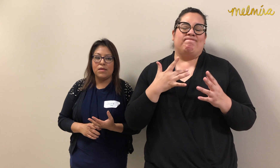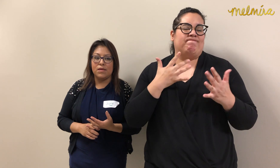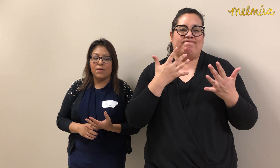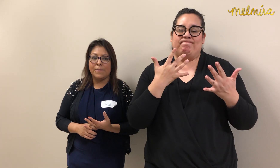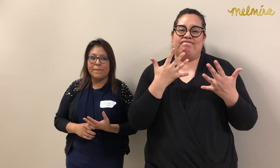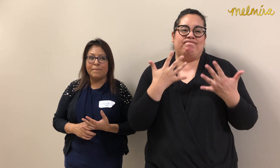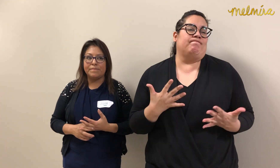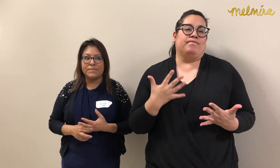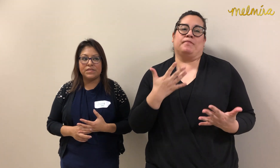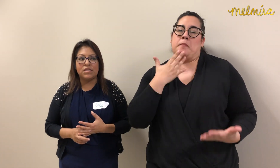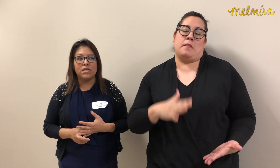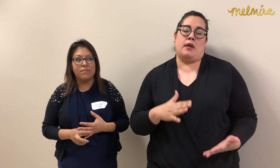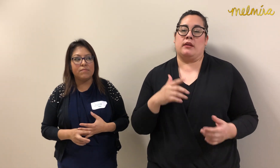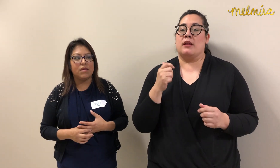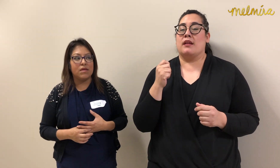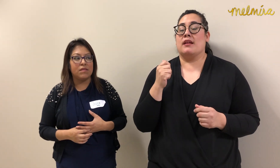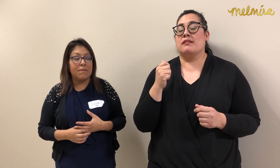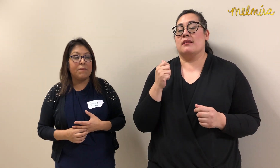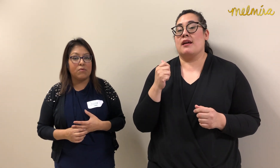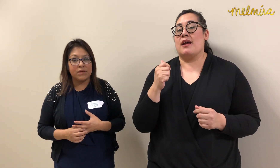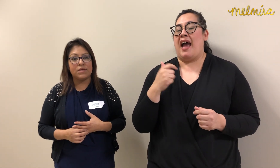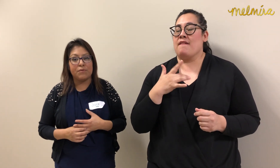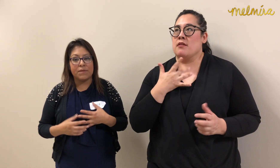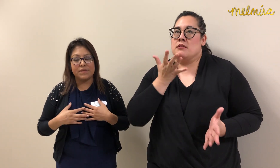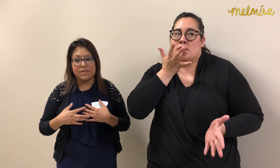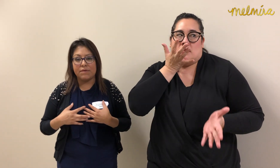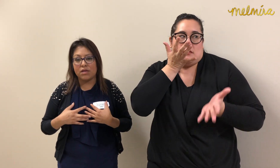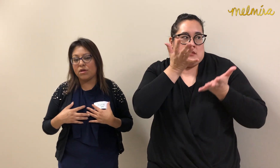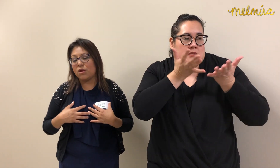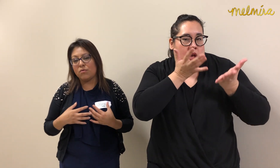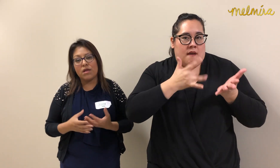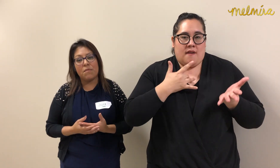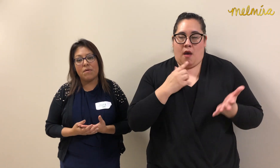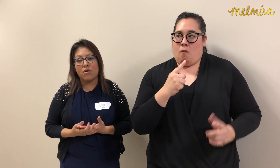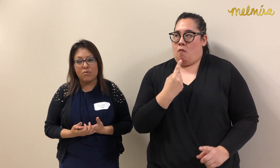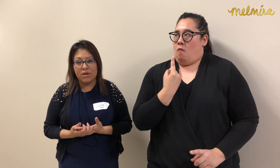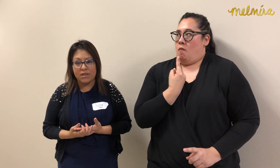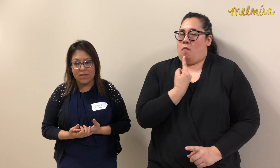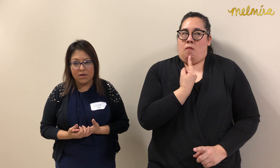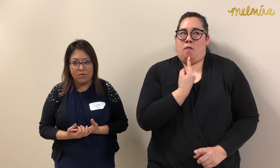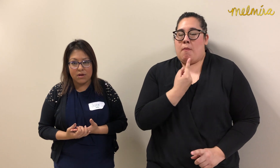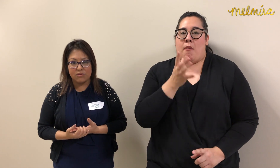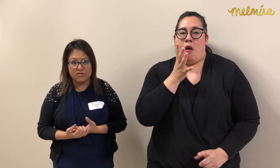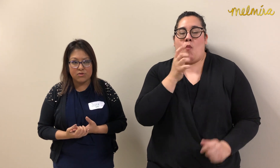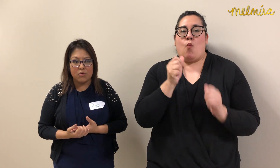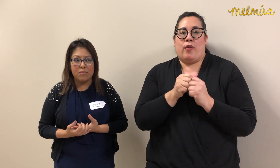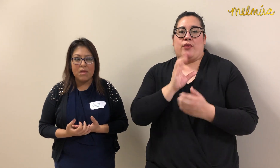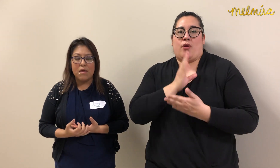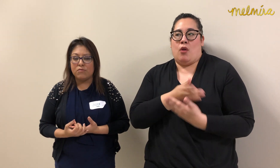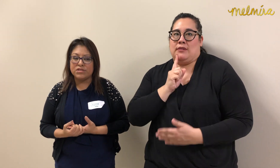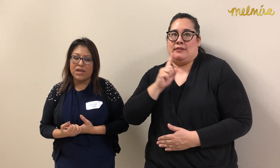y sí me daba vergüenza porque pensaba que yo era la única mamá con una niña con audición. Mucha gente